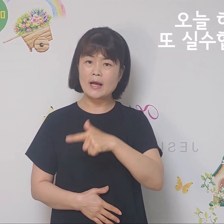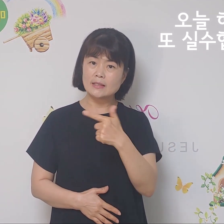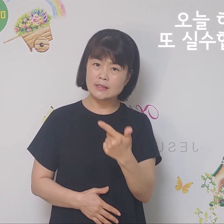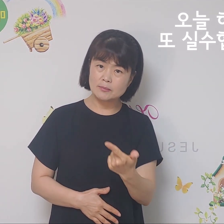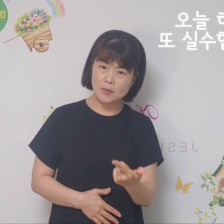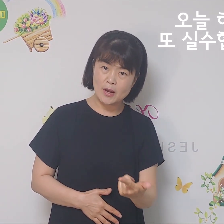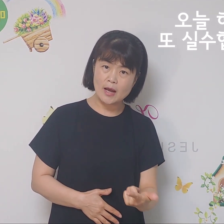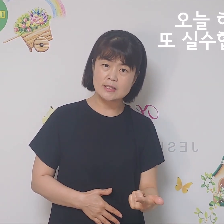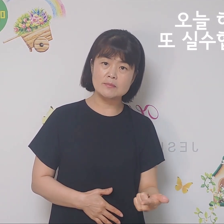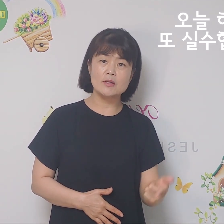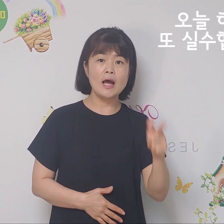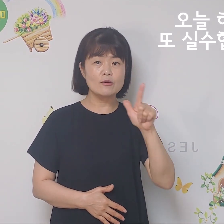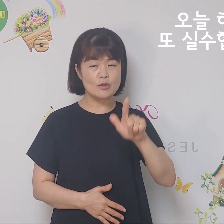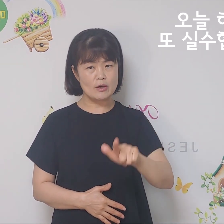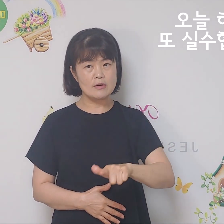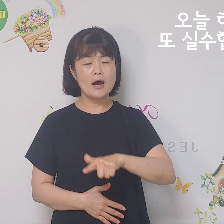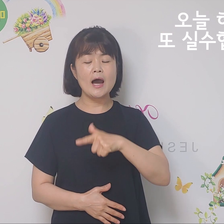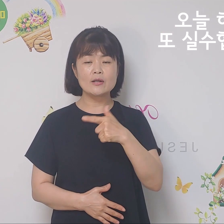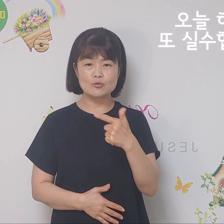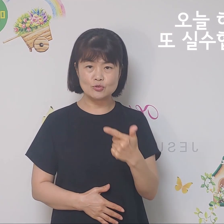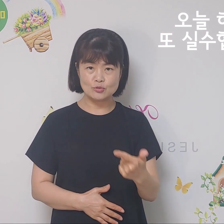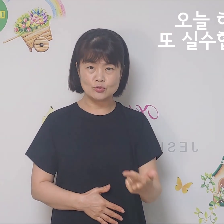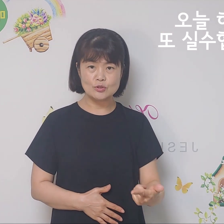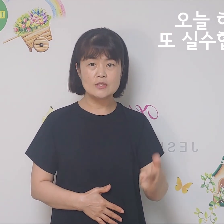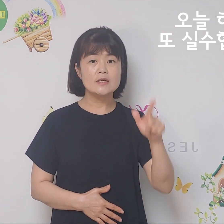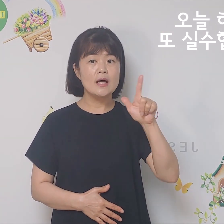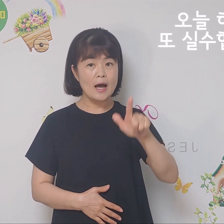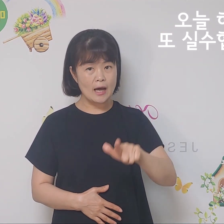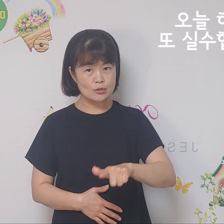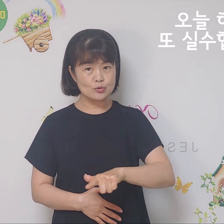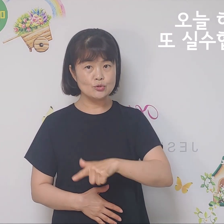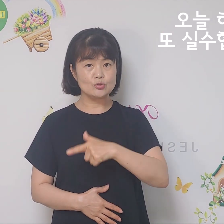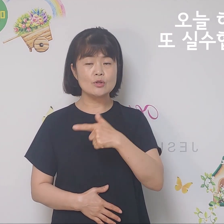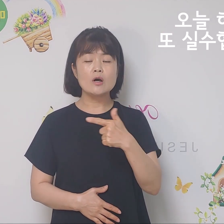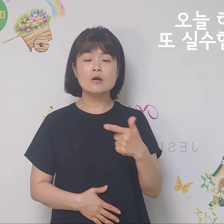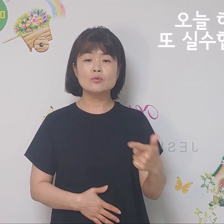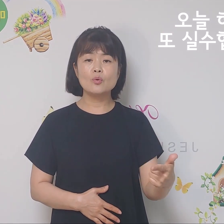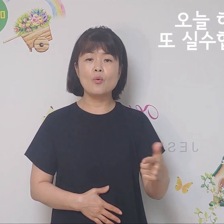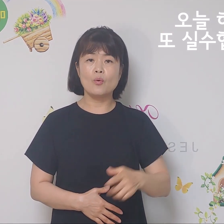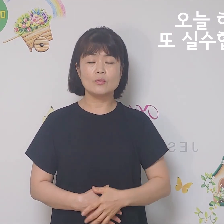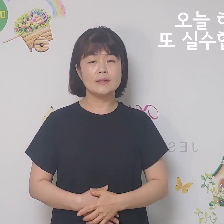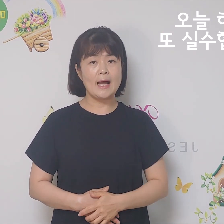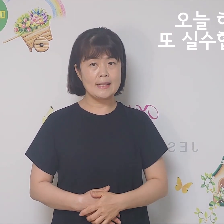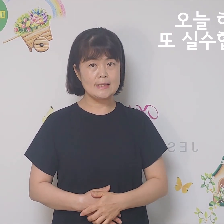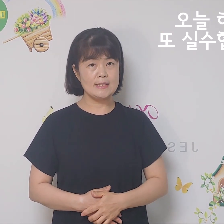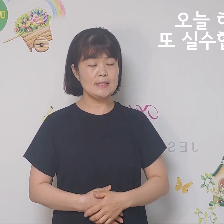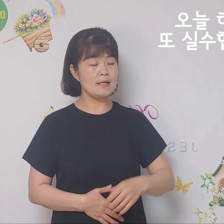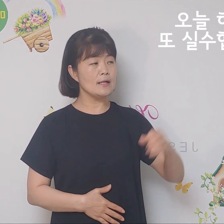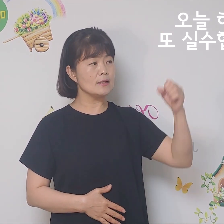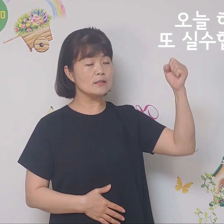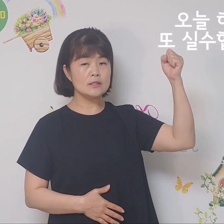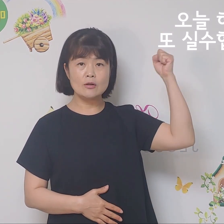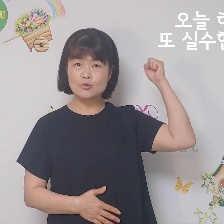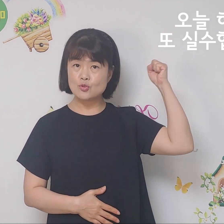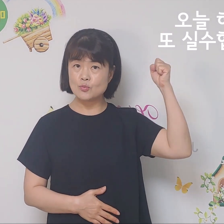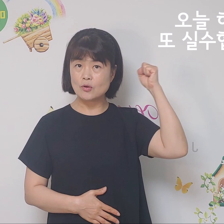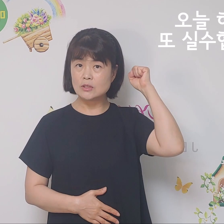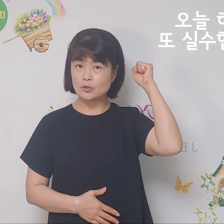뒤집어라 하시면 하루예요. 하루. 또 다시 할 때는요. 주먹을